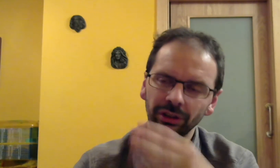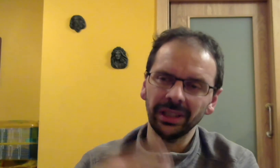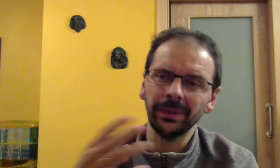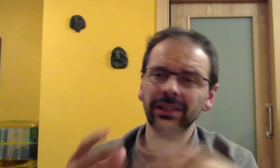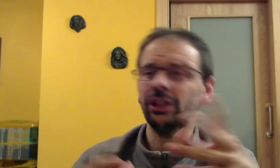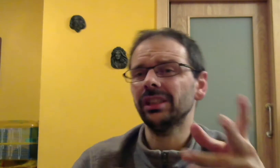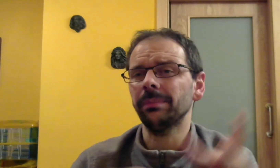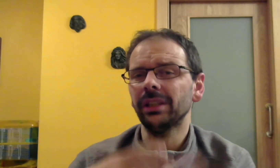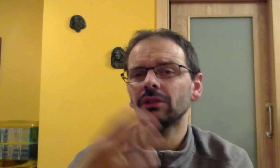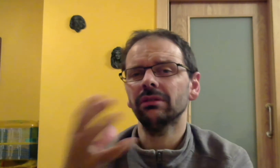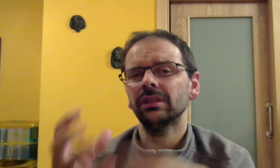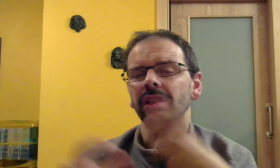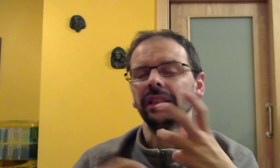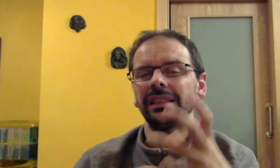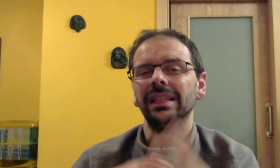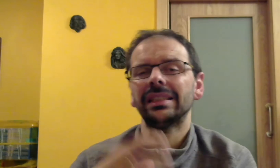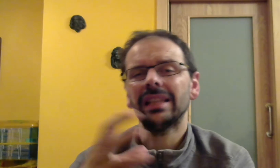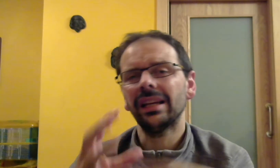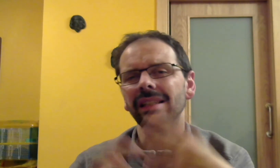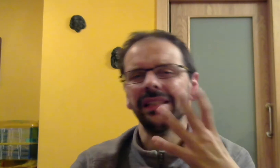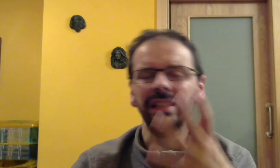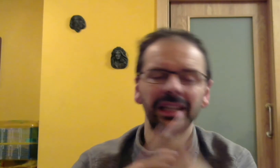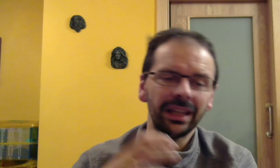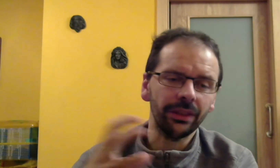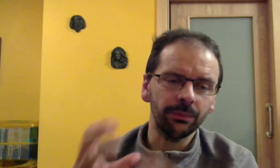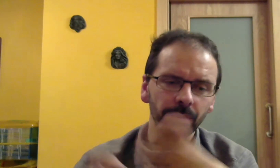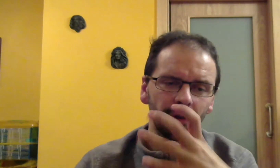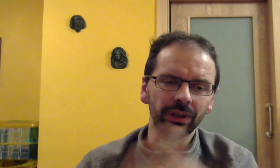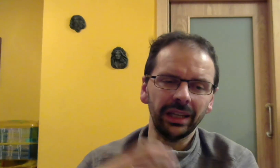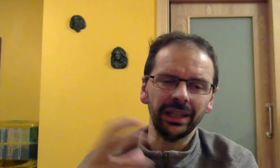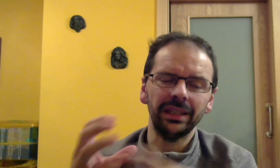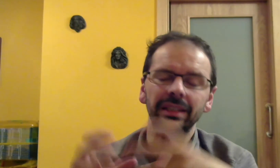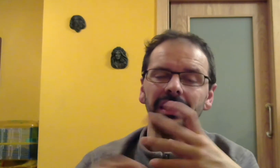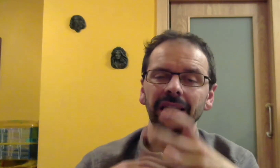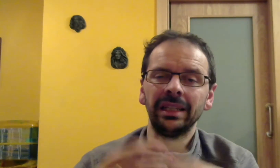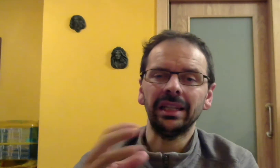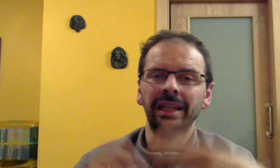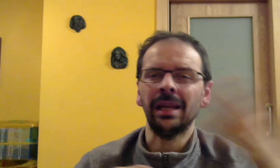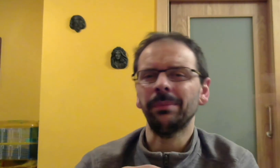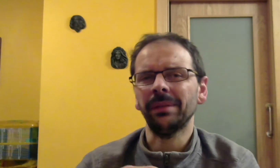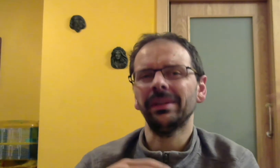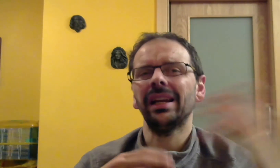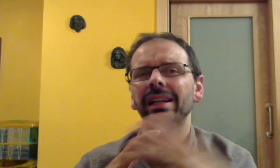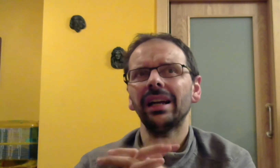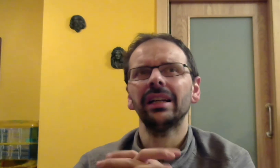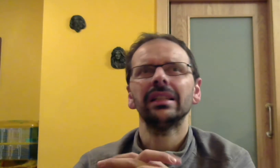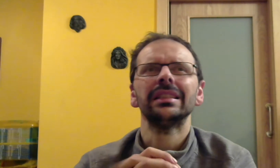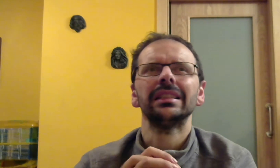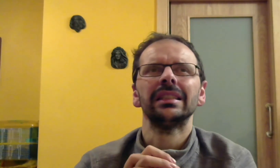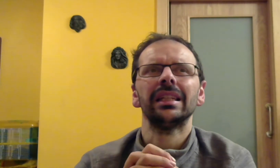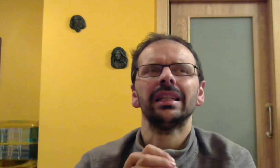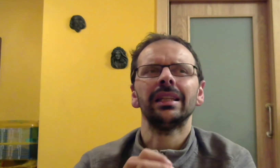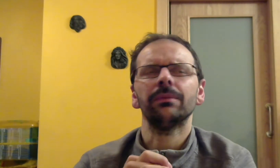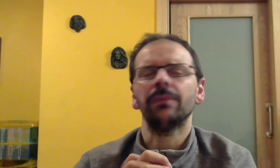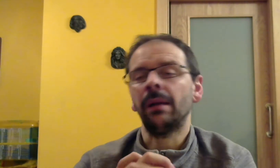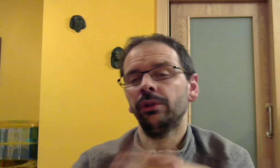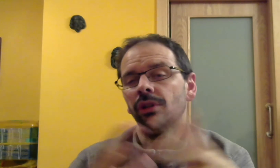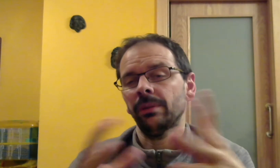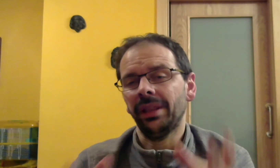lleva, es lo típico. O sea, esta serie enlaza un poco que él, en la primera era, bueno, al principio